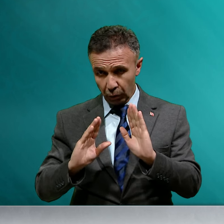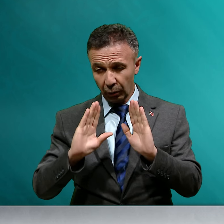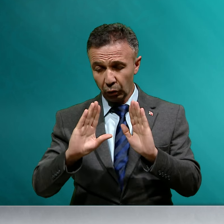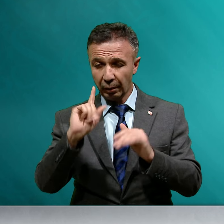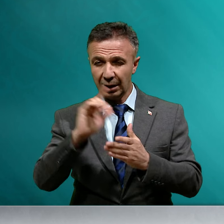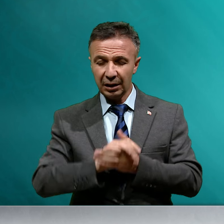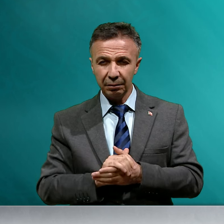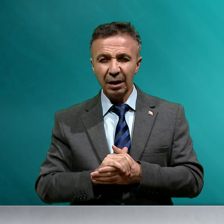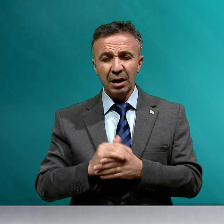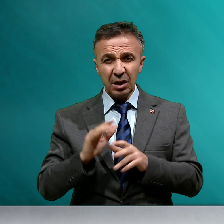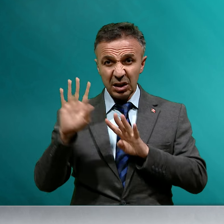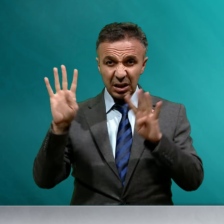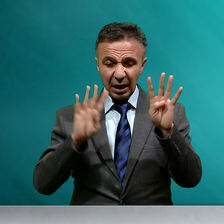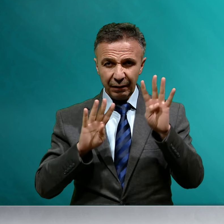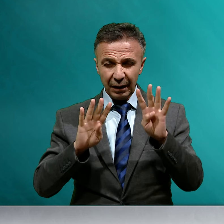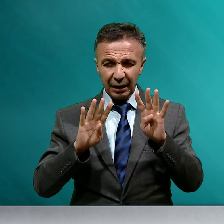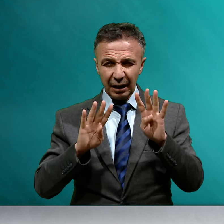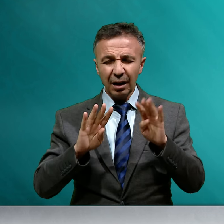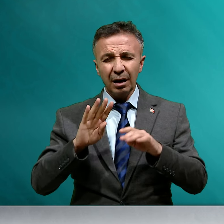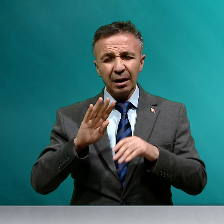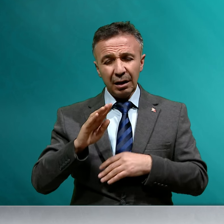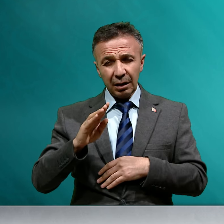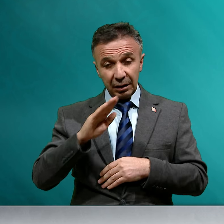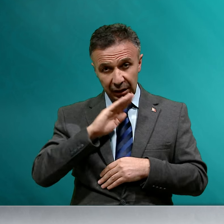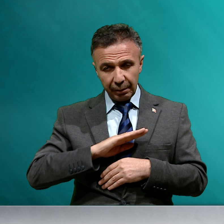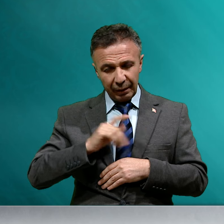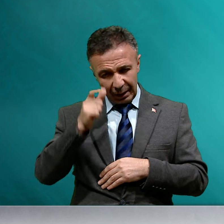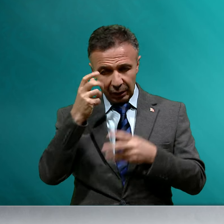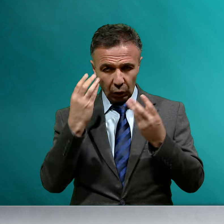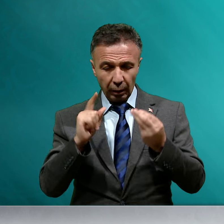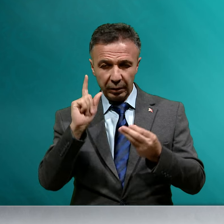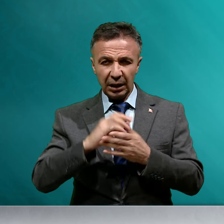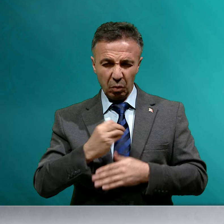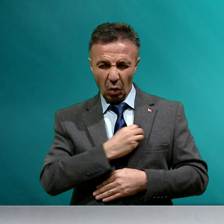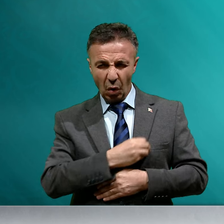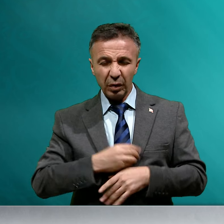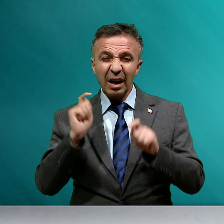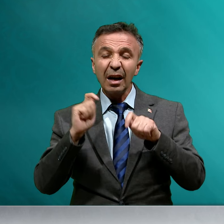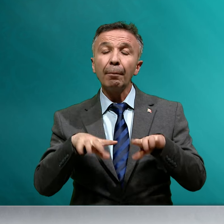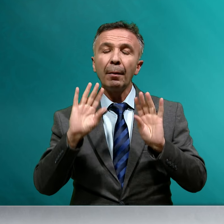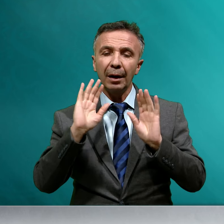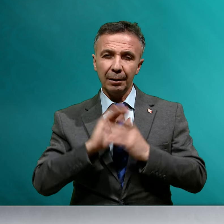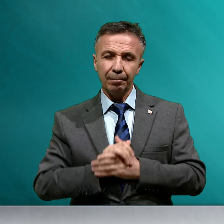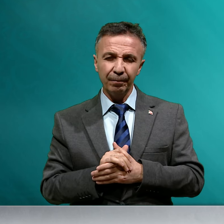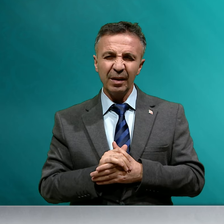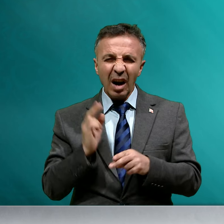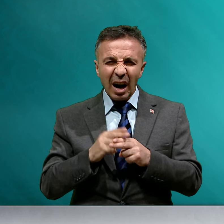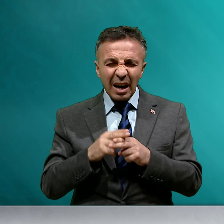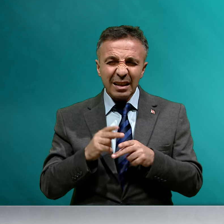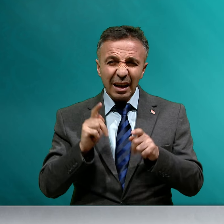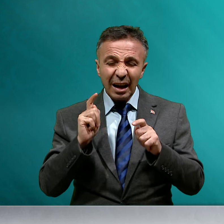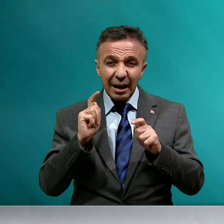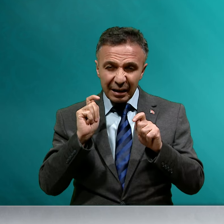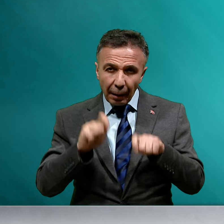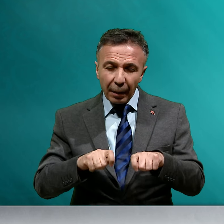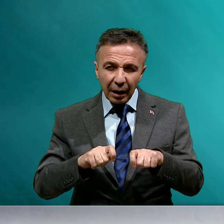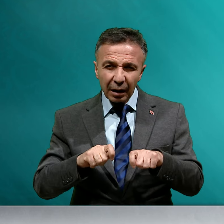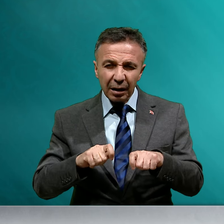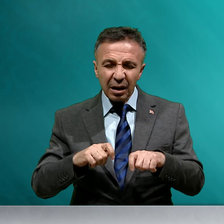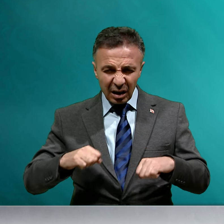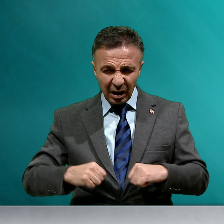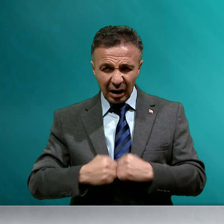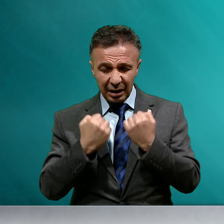ve dikkatli olalım. Öfkemizin esiri olmayalım. Acelecilik yaparak kazalara